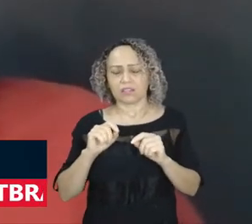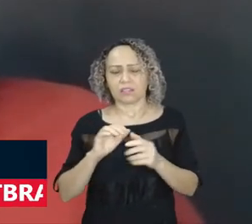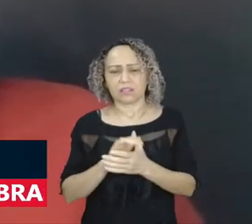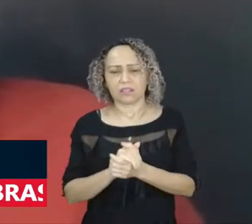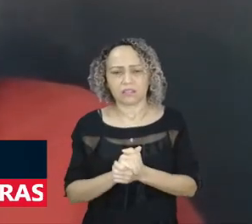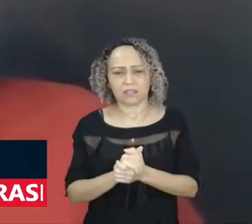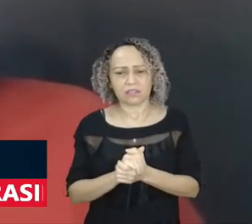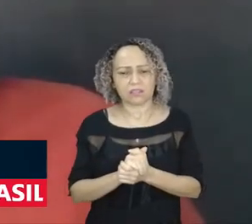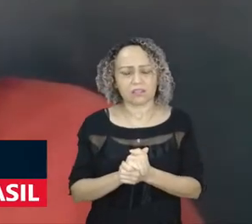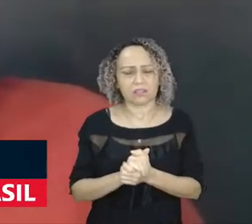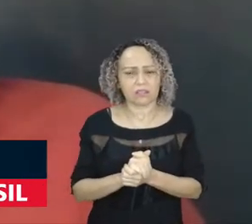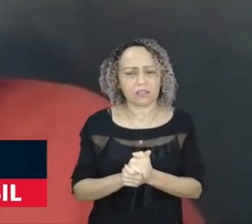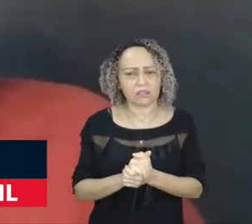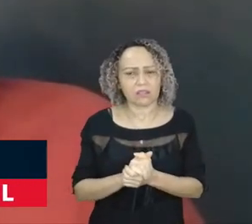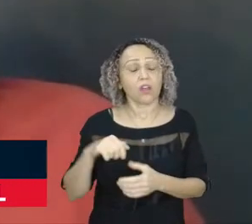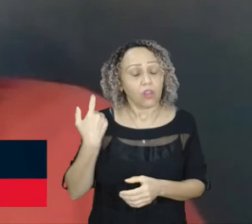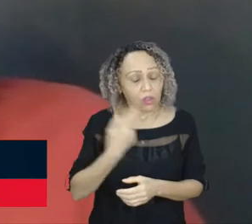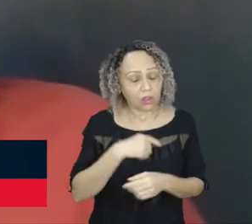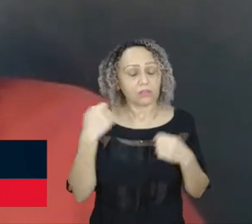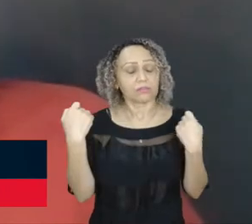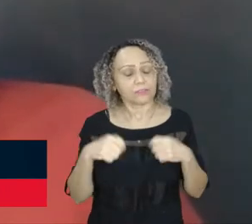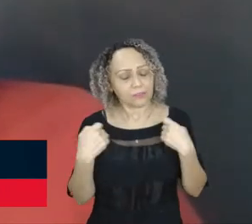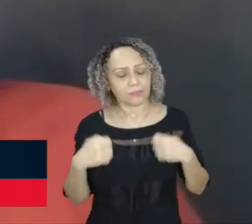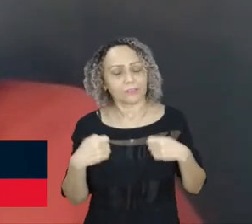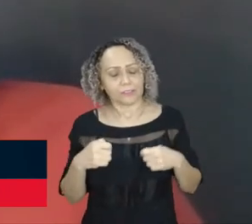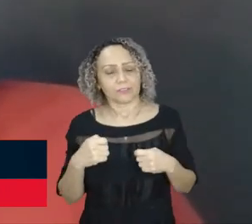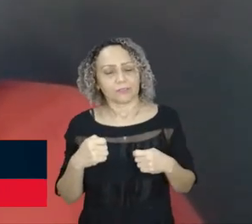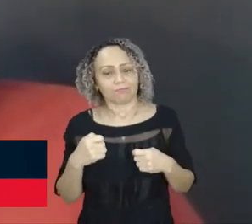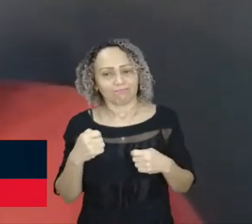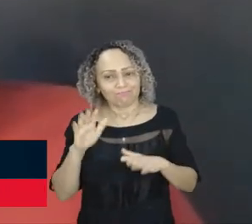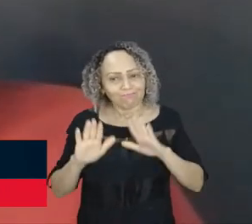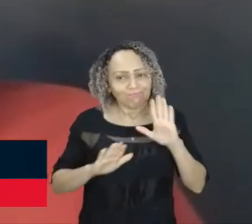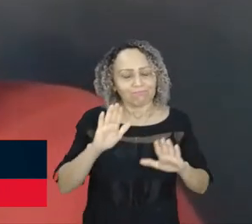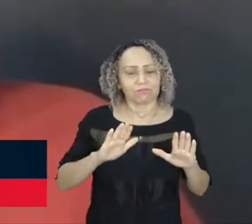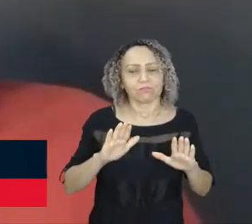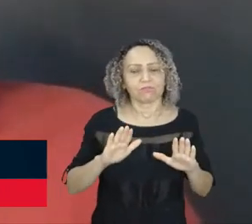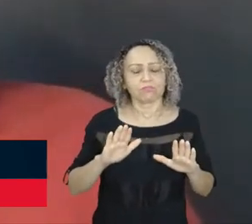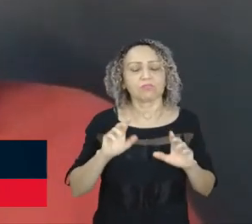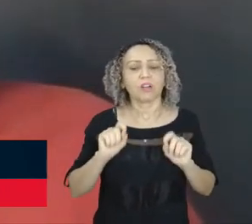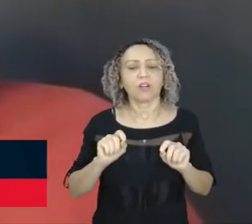à ciência. E nós temos que rever isso. Para o mercado poder